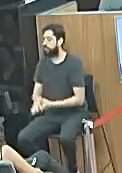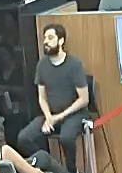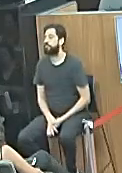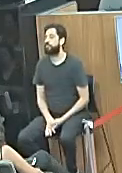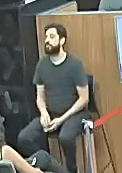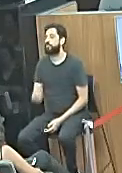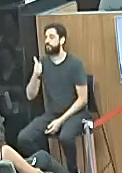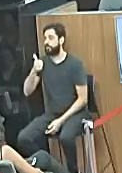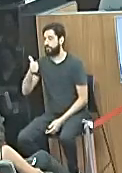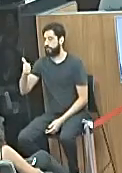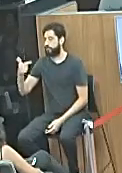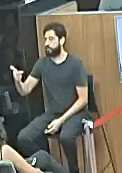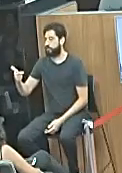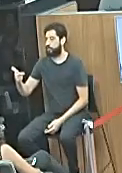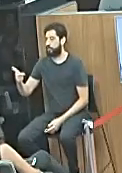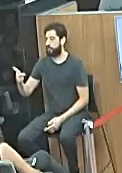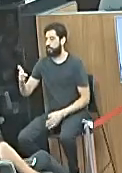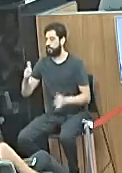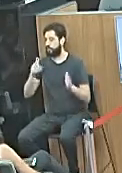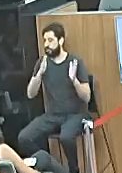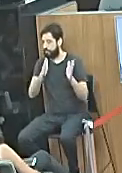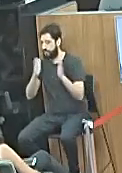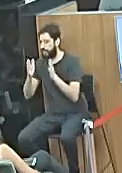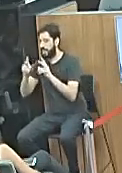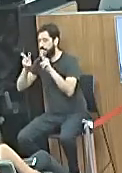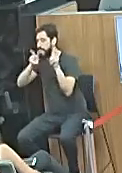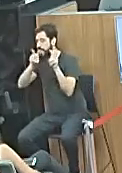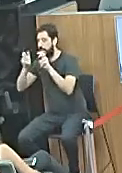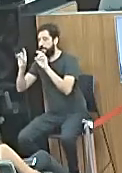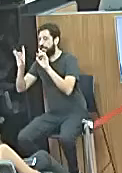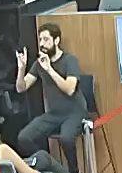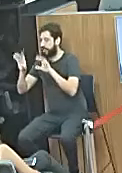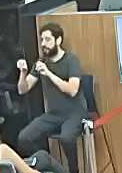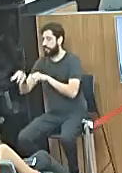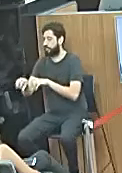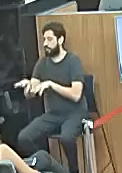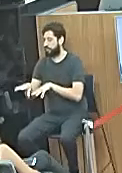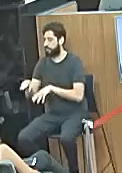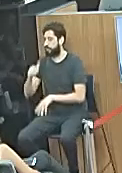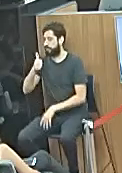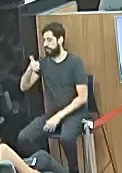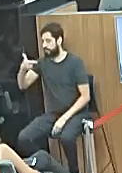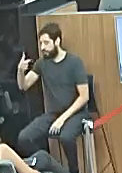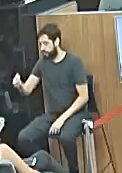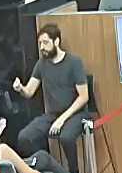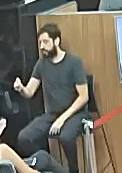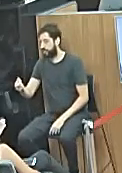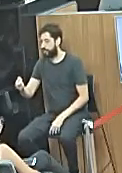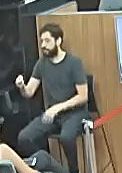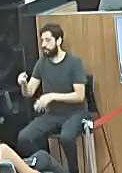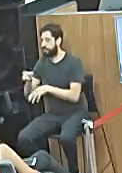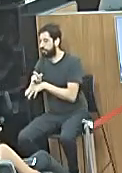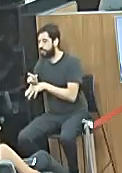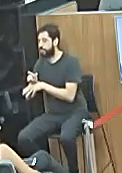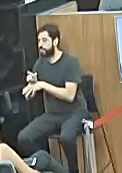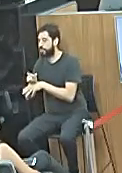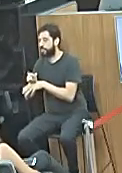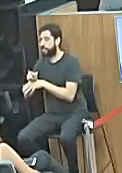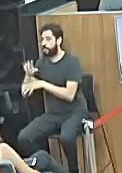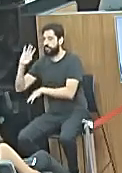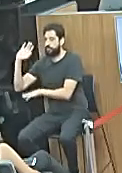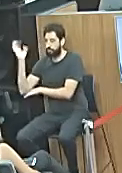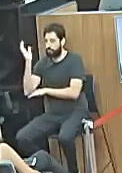cento e doze modalidades e temáticas especiais de ensino 120 gestão ambiental e